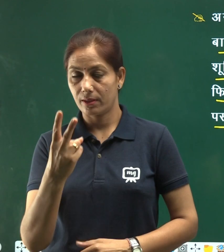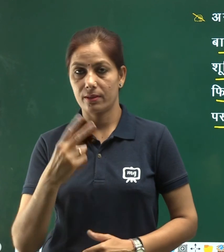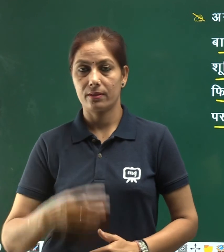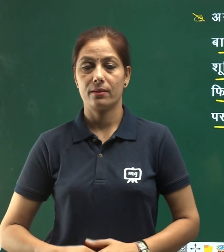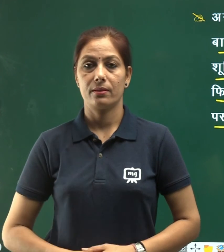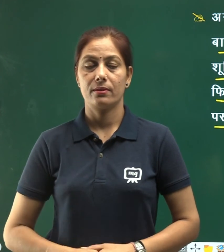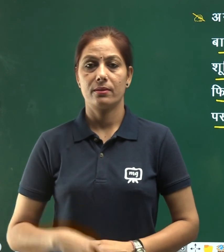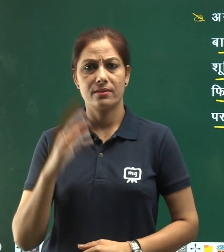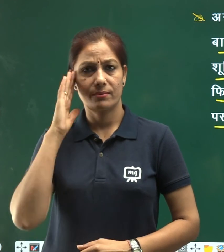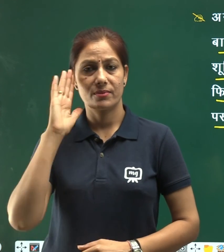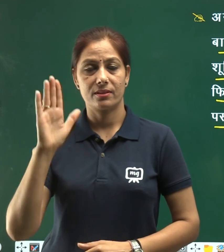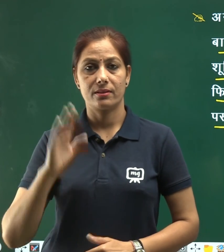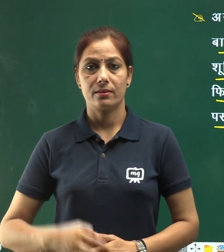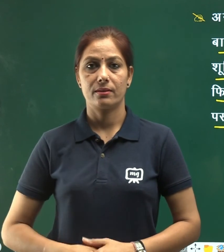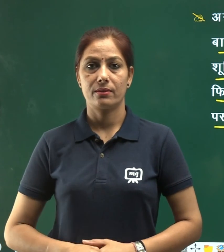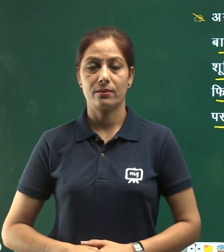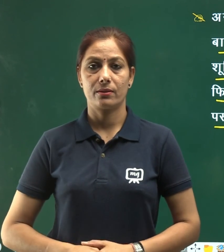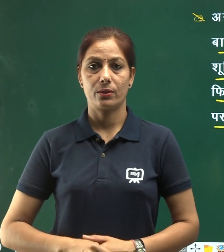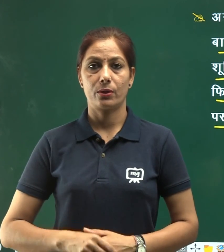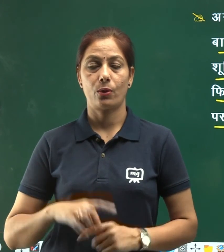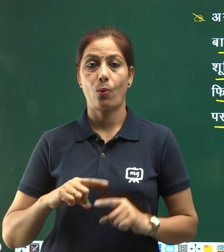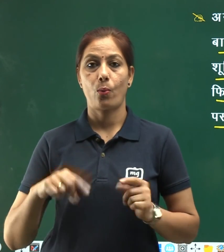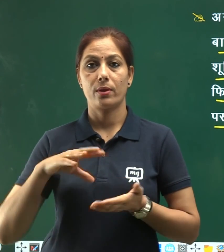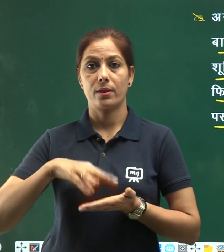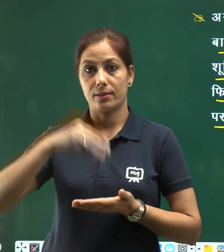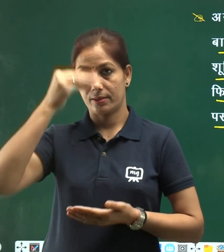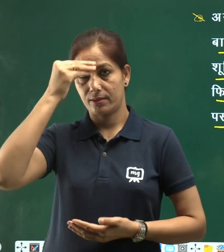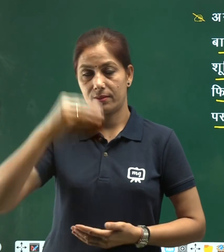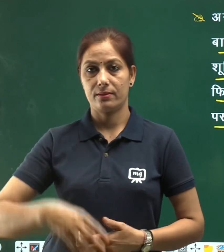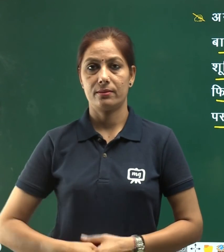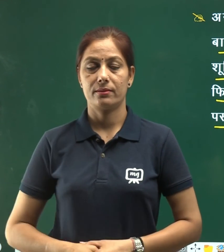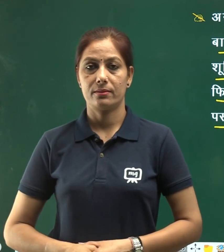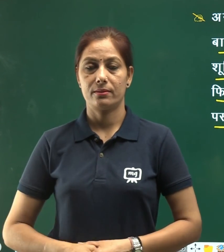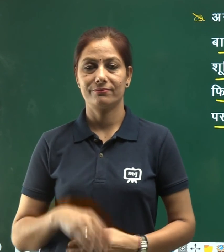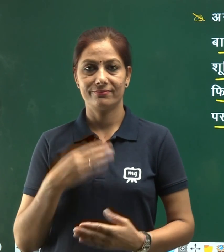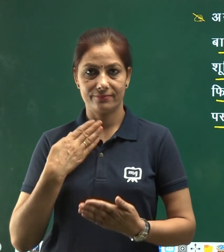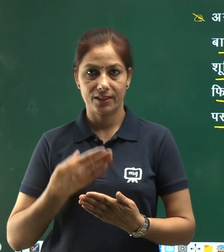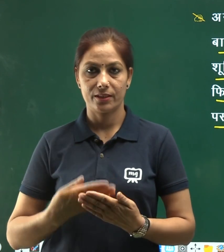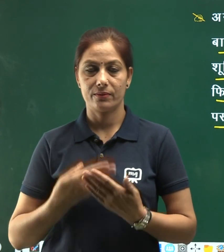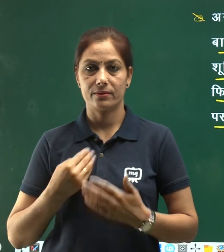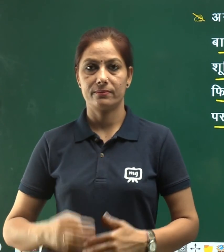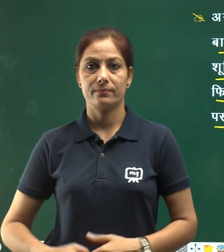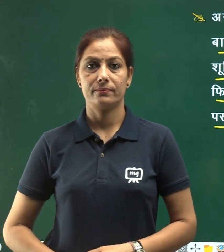समझें और याद करें। धन्यवाद।